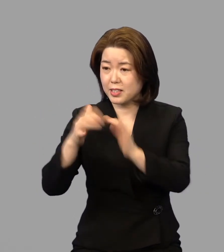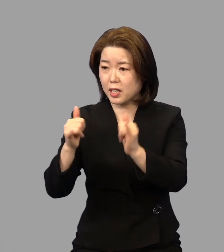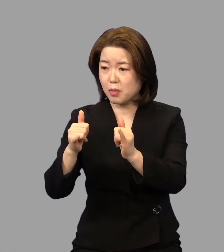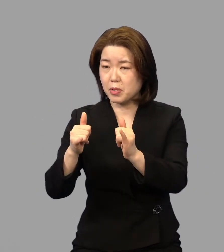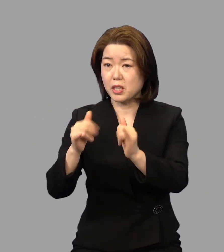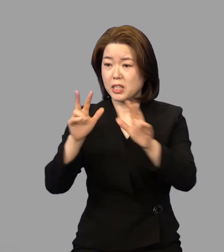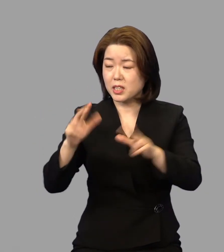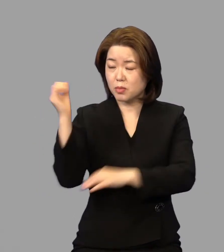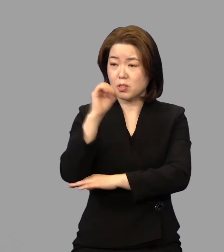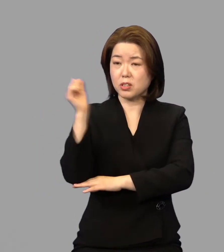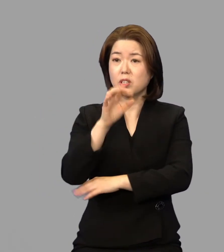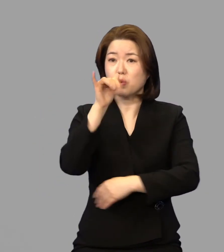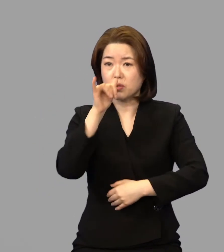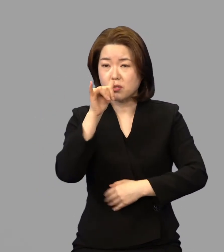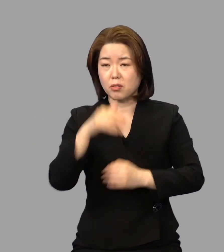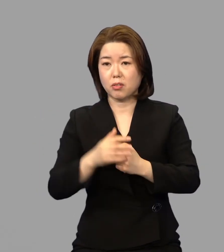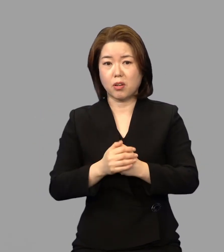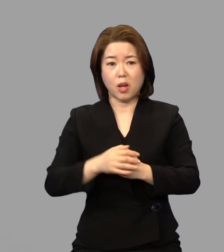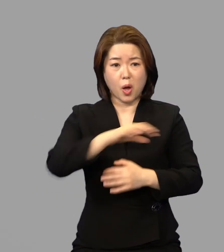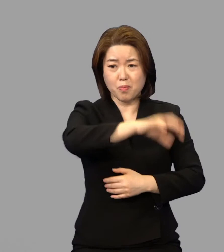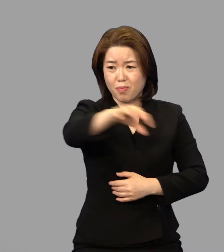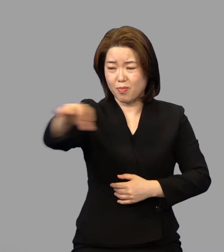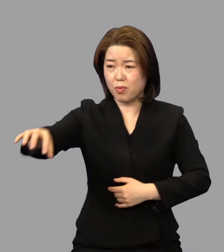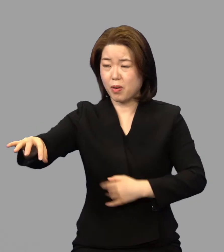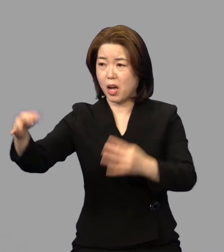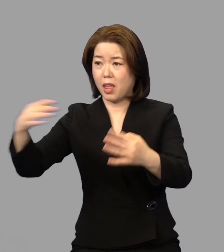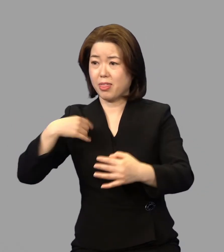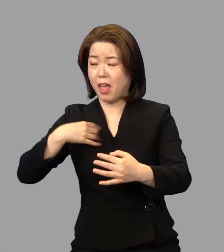있는 사람들이 다 나만 주목해 보고 있는 순간이 올 때,